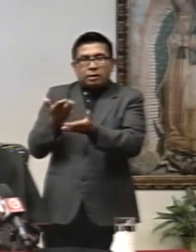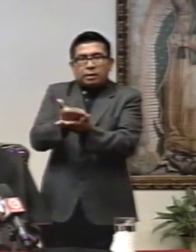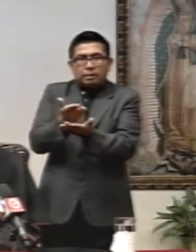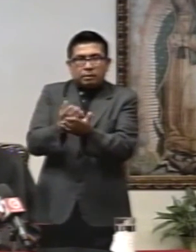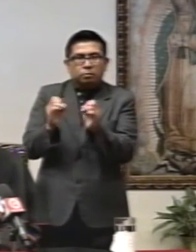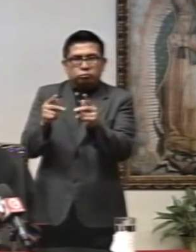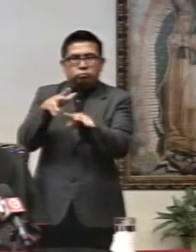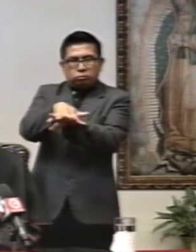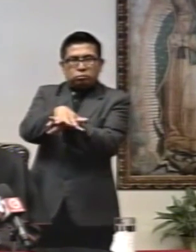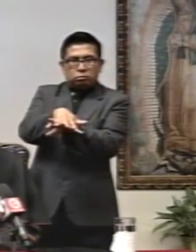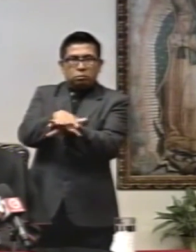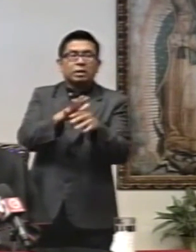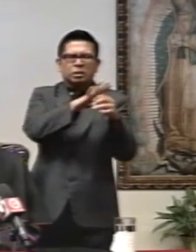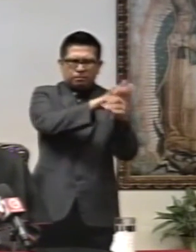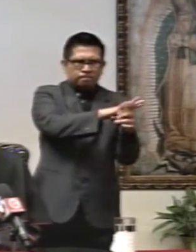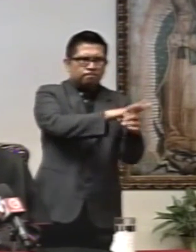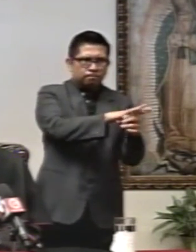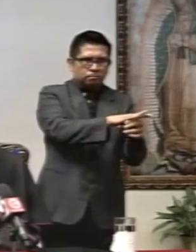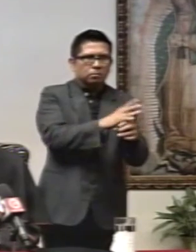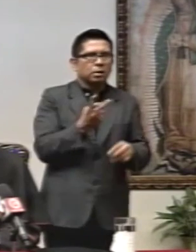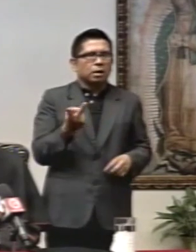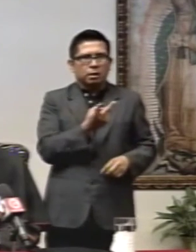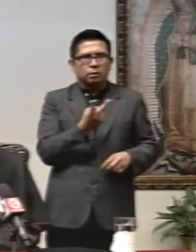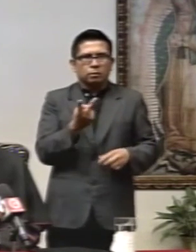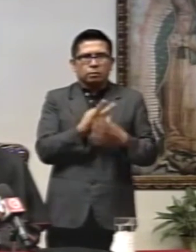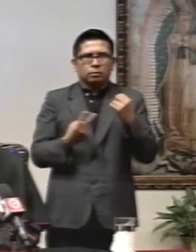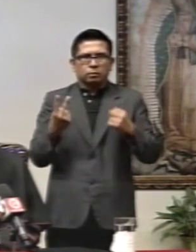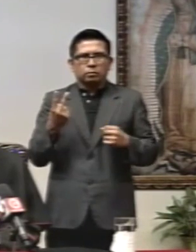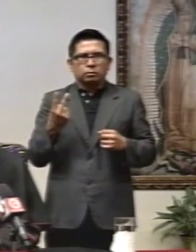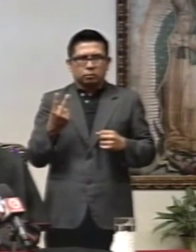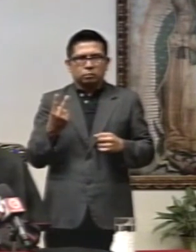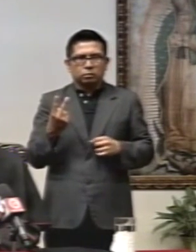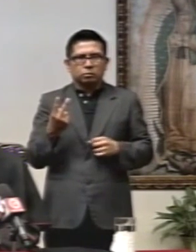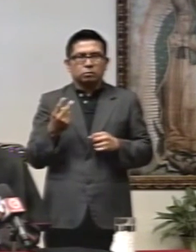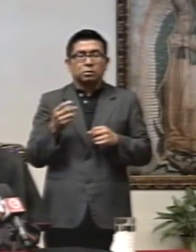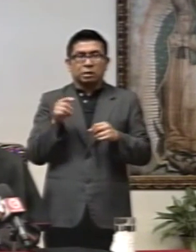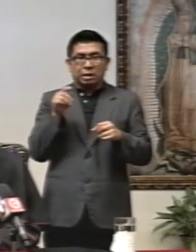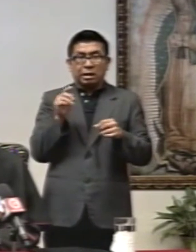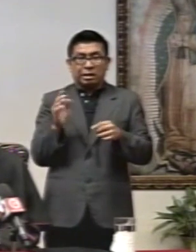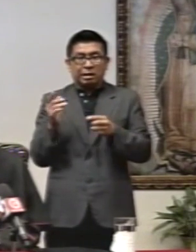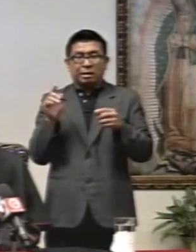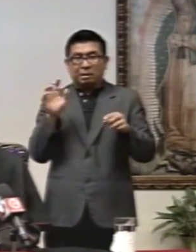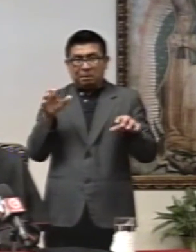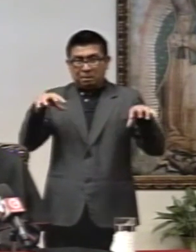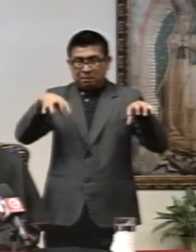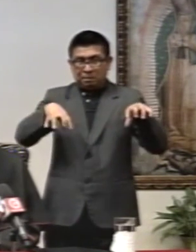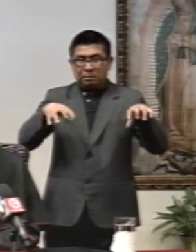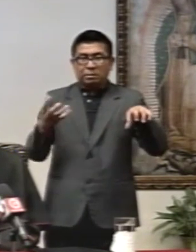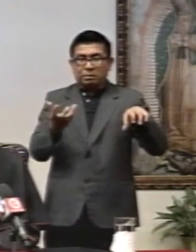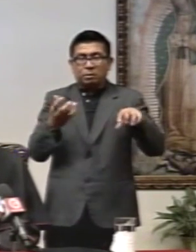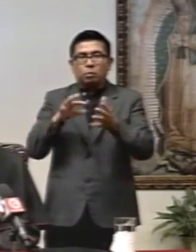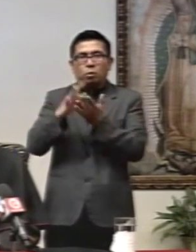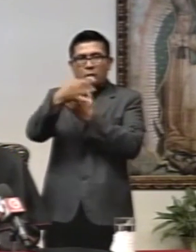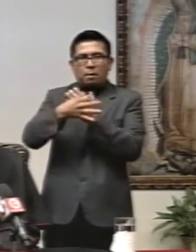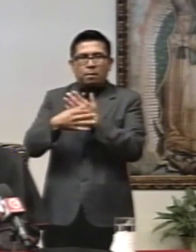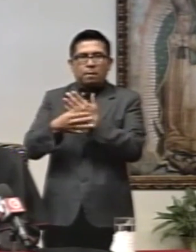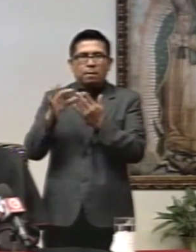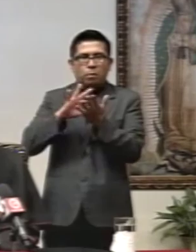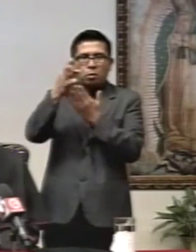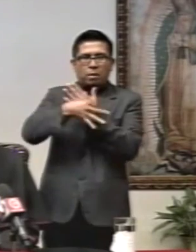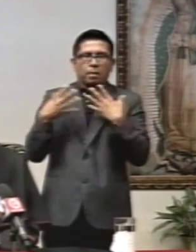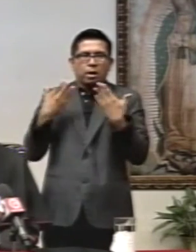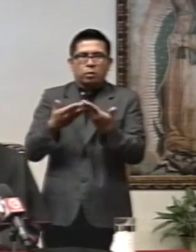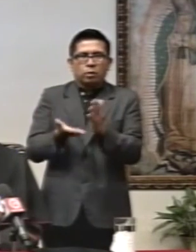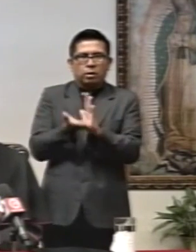la represión del crimen, pero también la prevención, como hemos dicho, con programas de ayuda, de desarrollo, de superación.